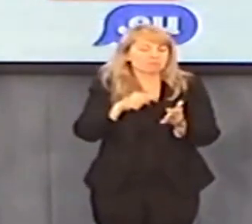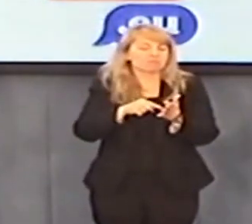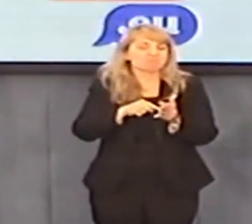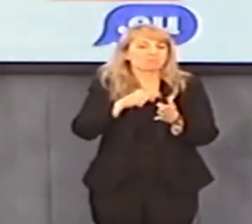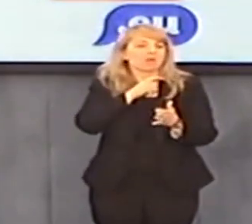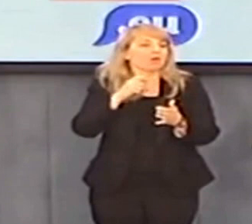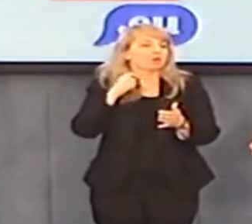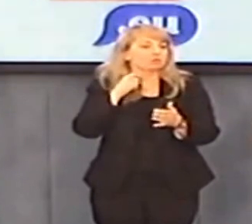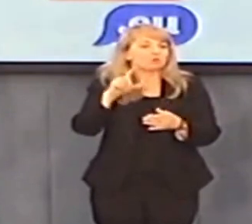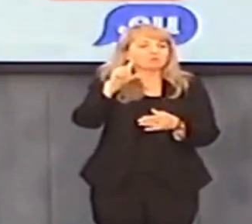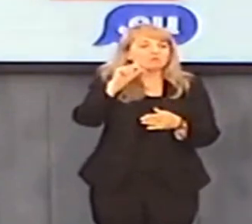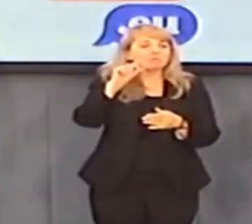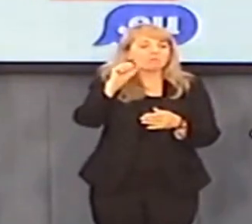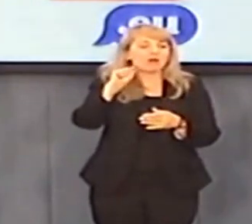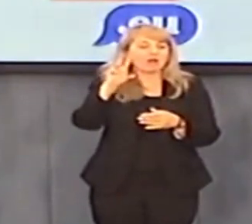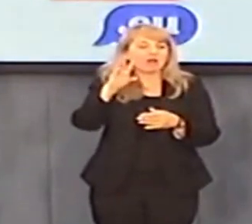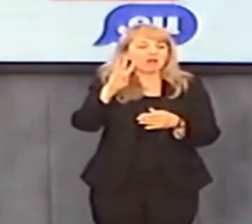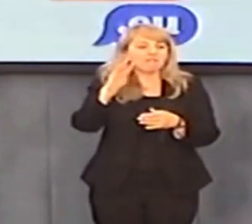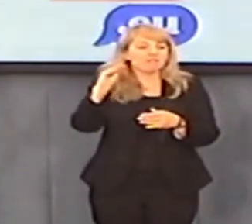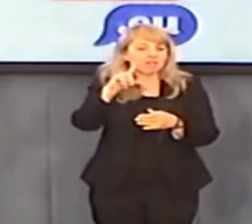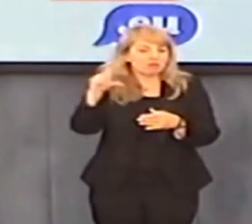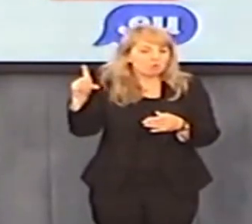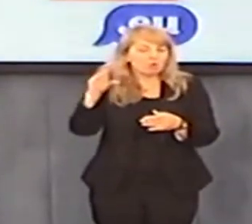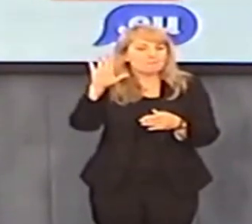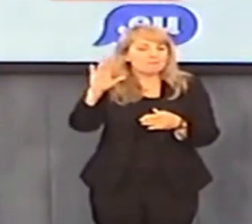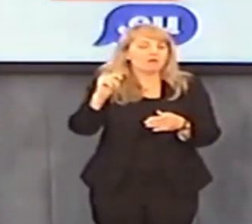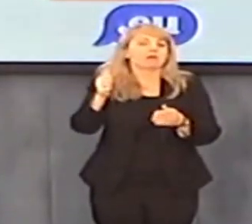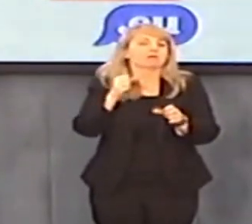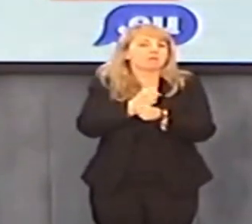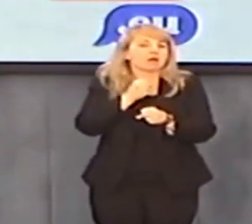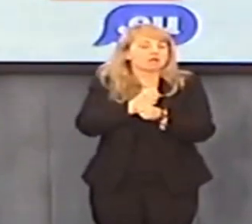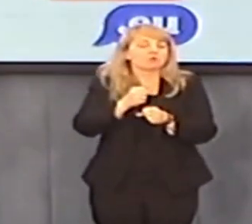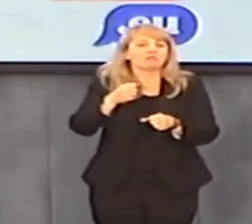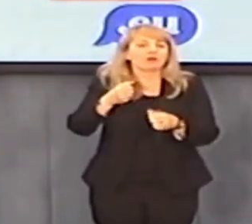B., pracował od wielu lat w Hiszpanii.